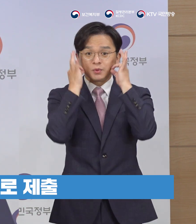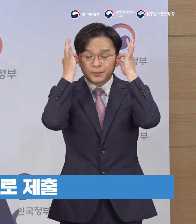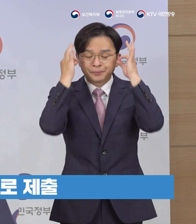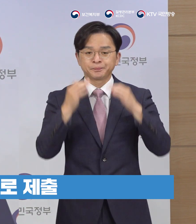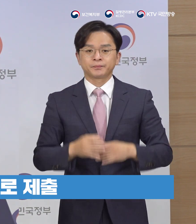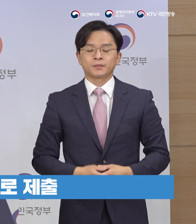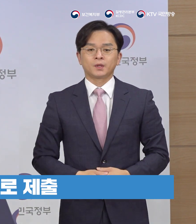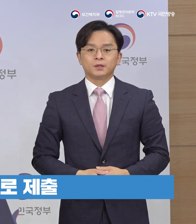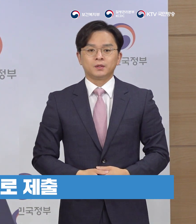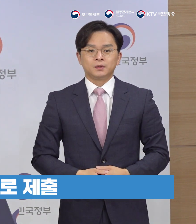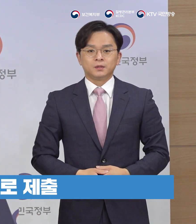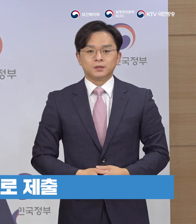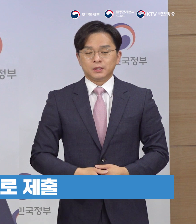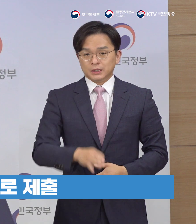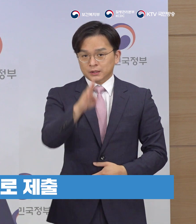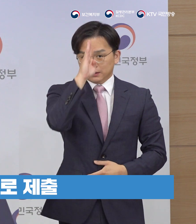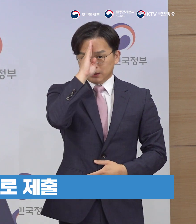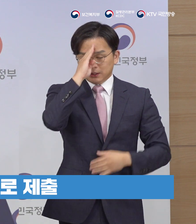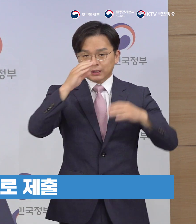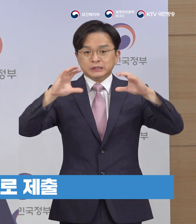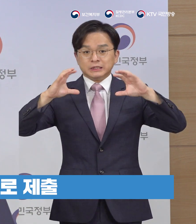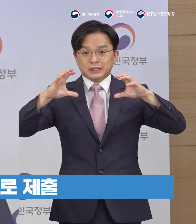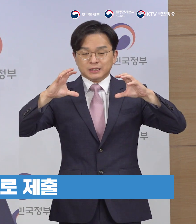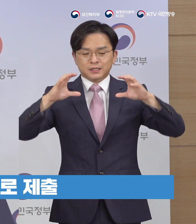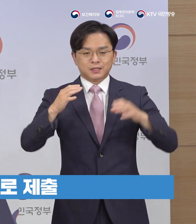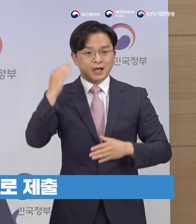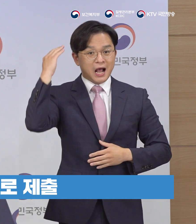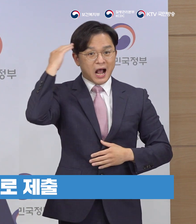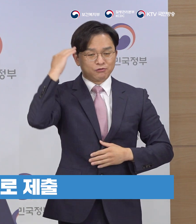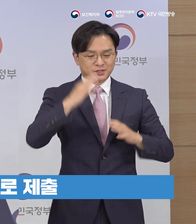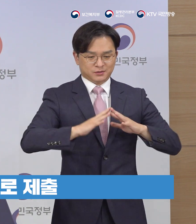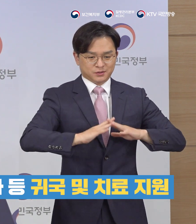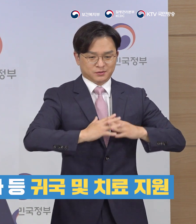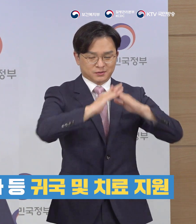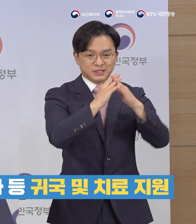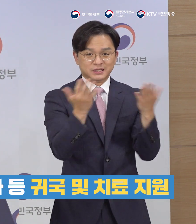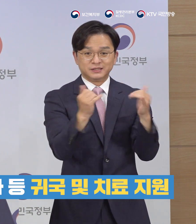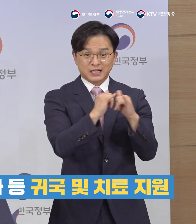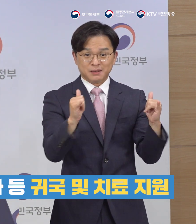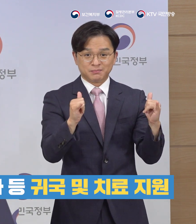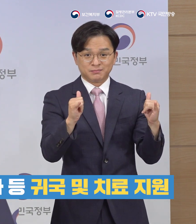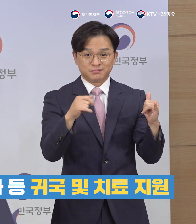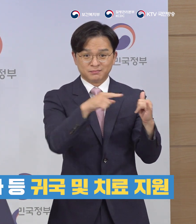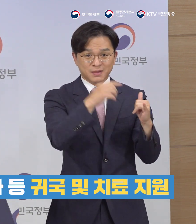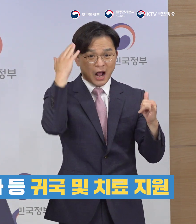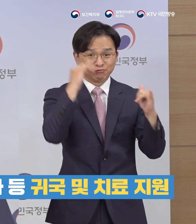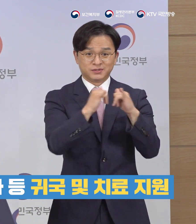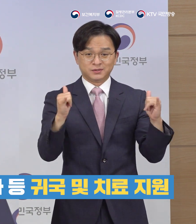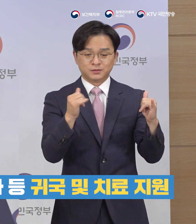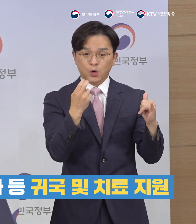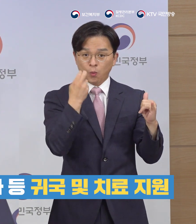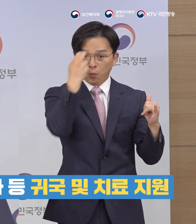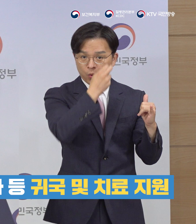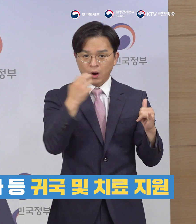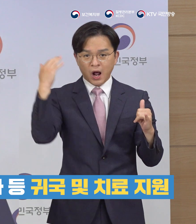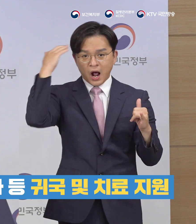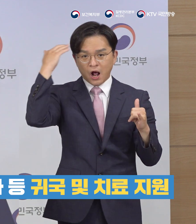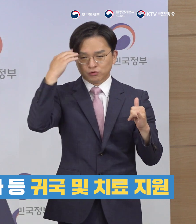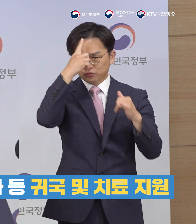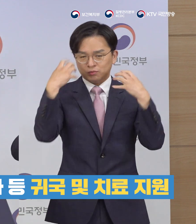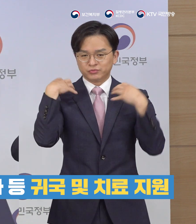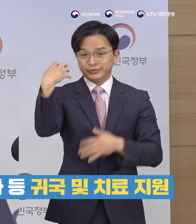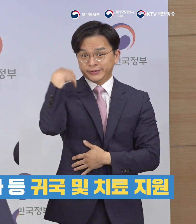최소화하고자 노력하고 있습니다. 또한 우리 국민의 안전을 확보하는 것은 국가의 기본적 책무인